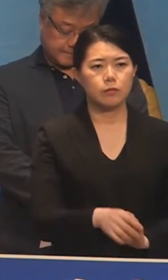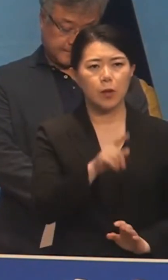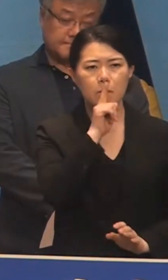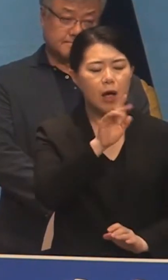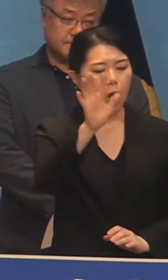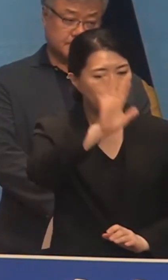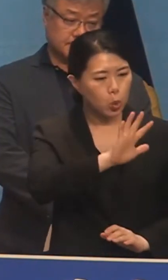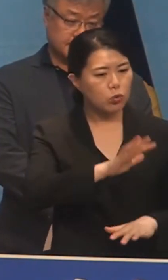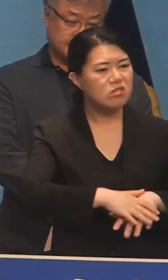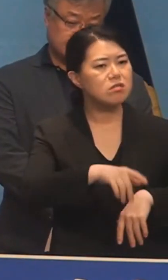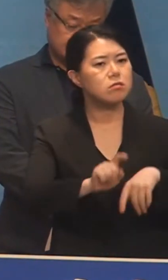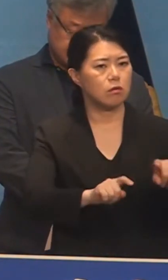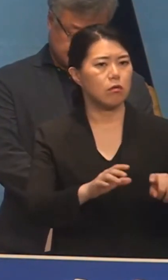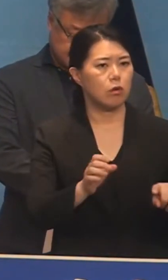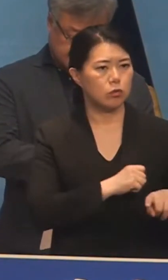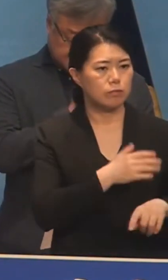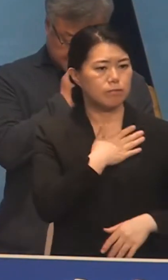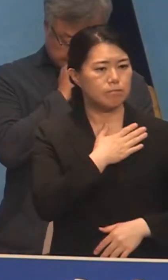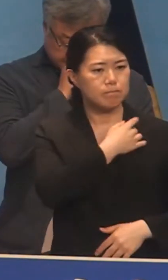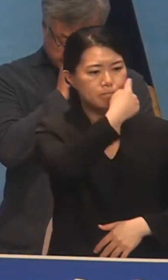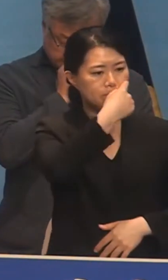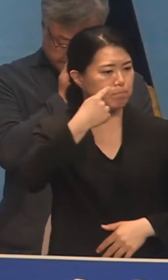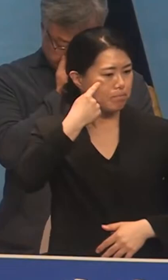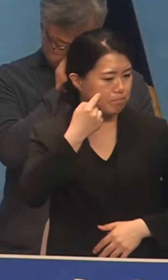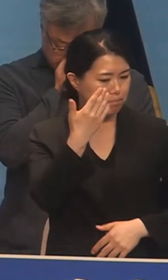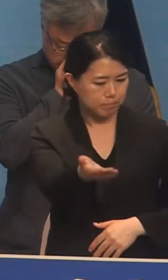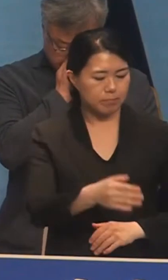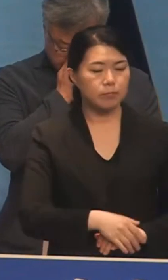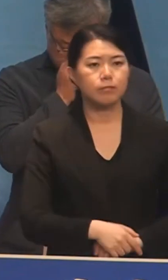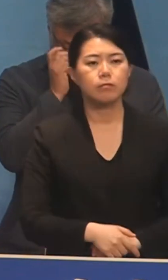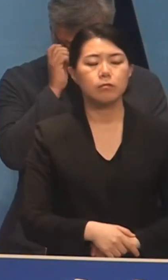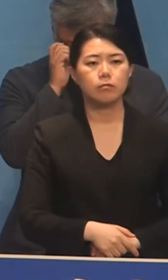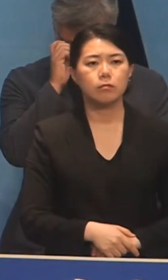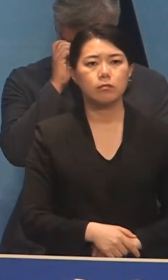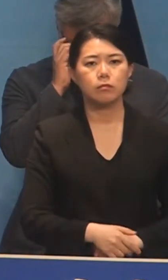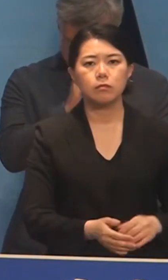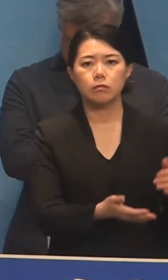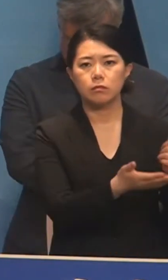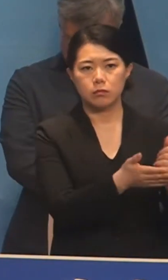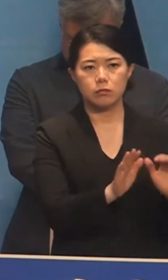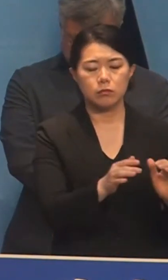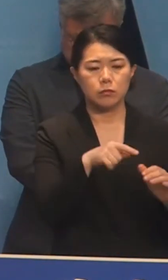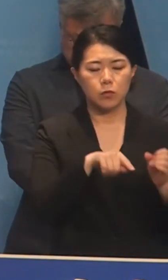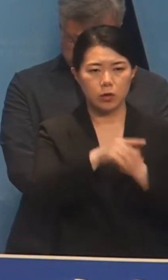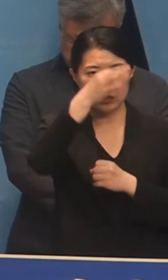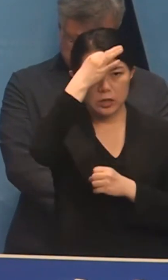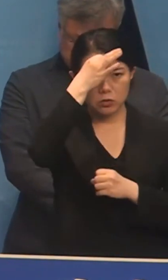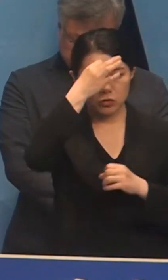아닌 실천으로 자신을 증명해온 리더입니다. 그는